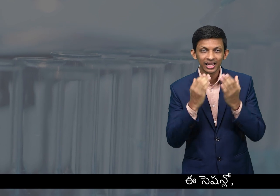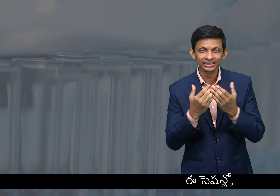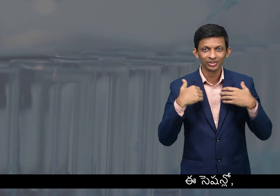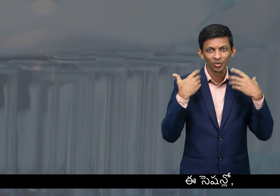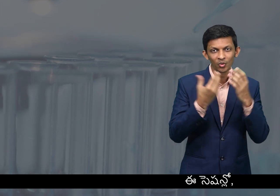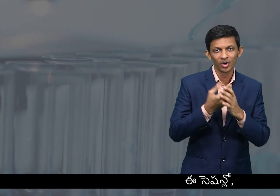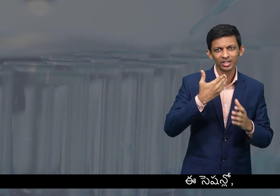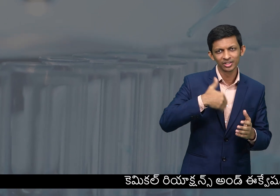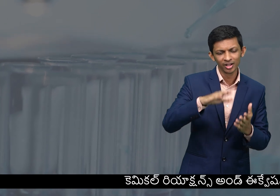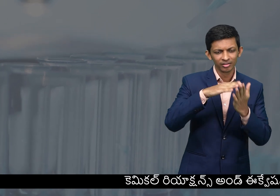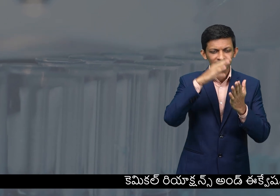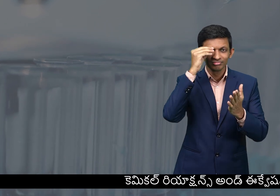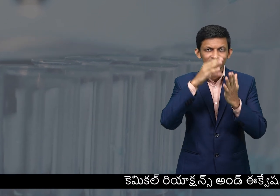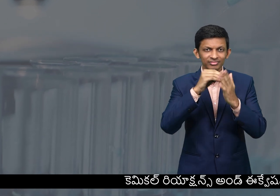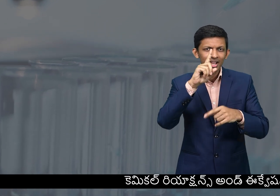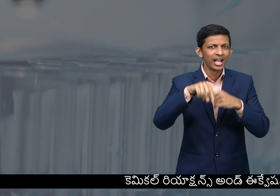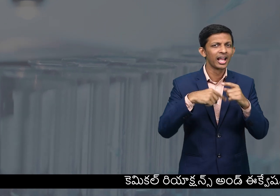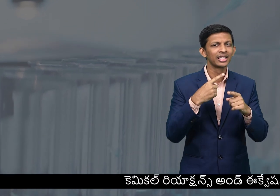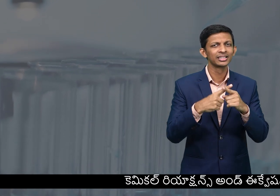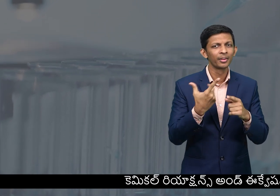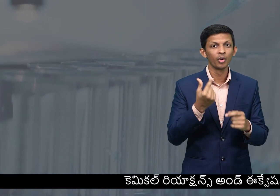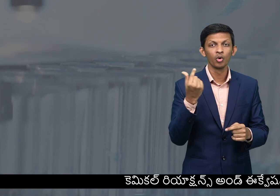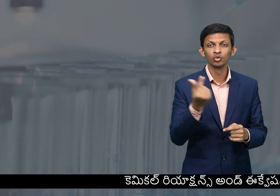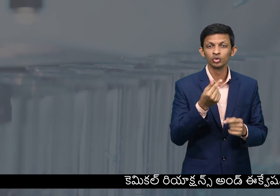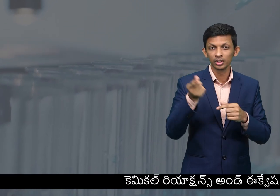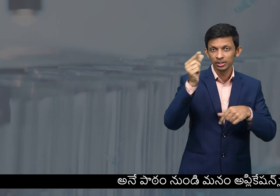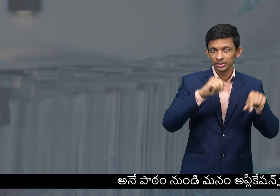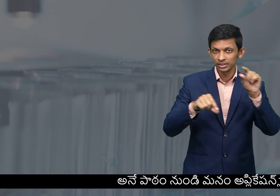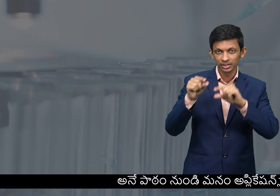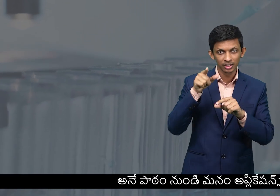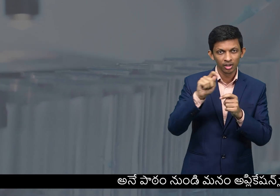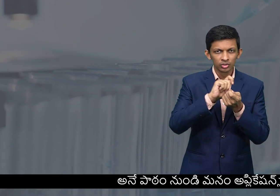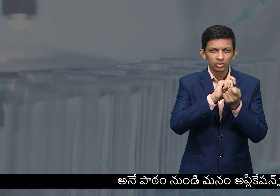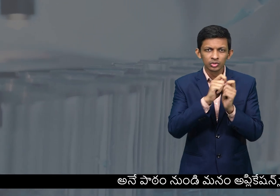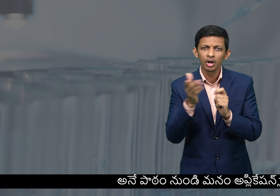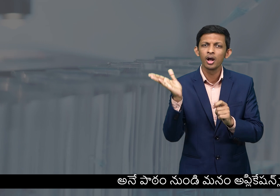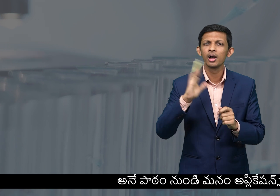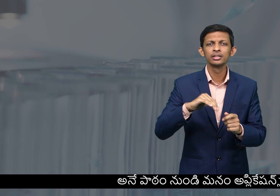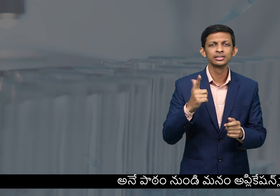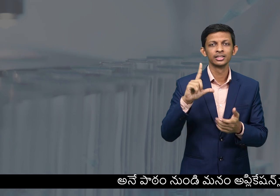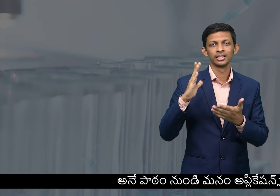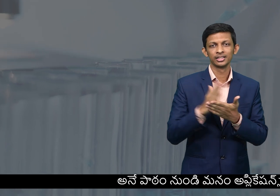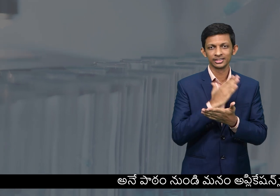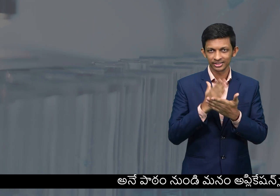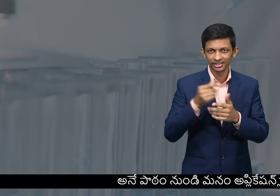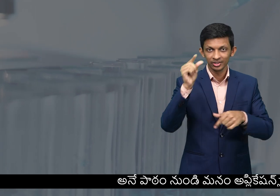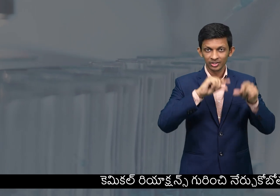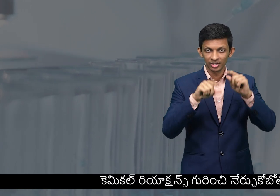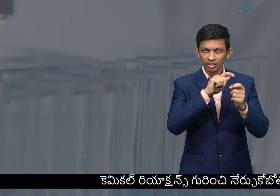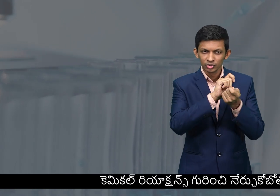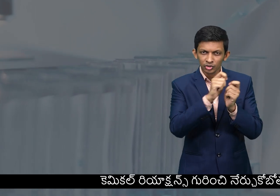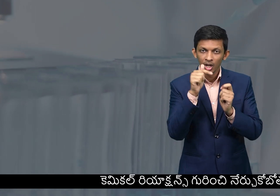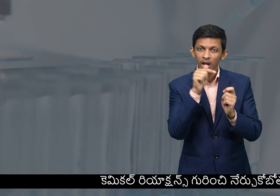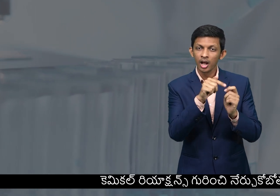ఈ సెషన్లో కెమికల్ రియాక్షన్స్ అండ్ ఈక్వేషన్స్ అనే పాఠం నుండి మనం అప్లికేషన్స్